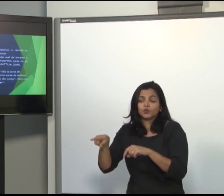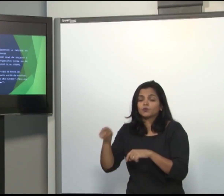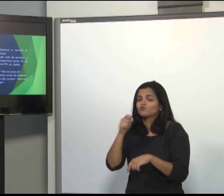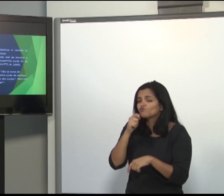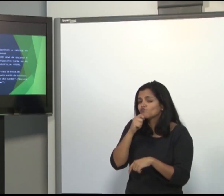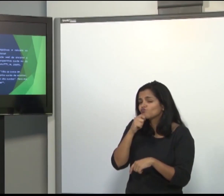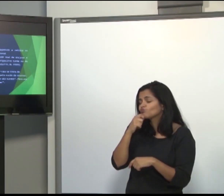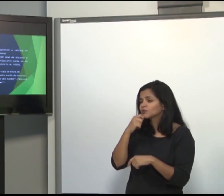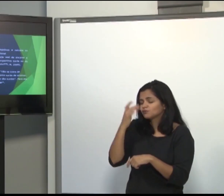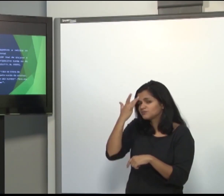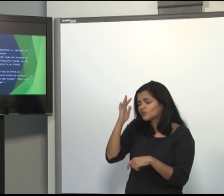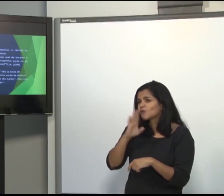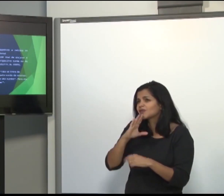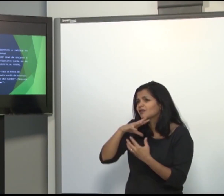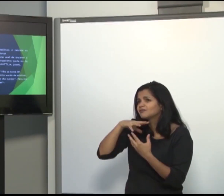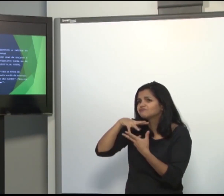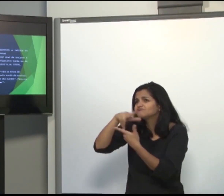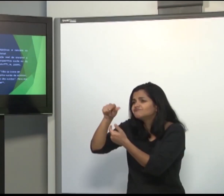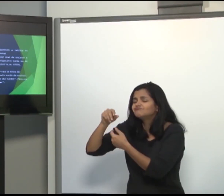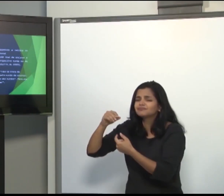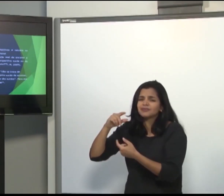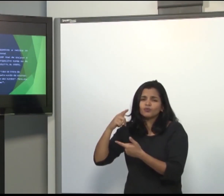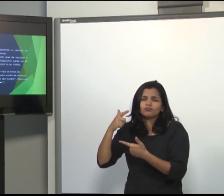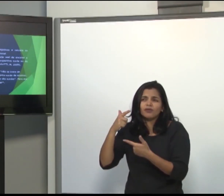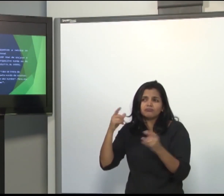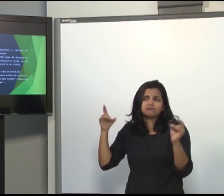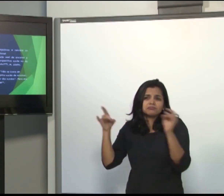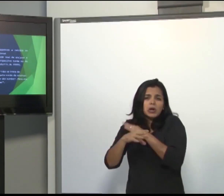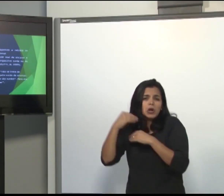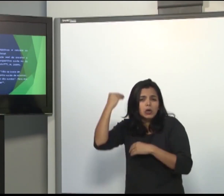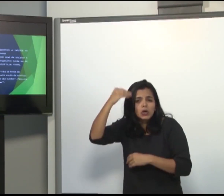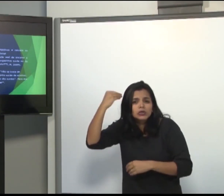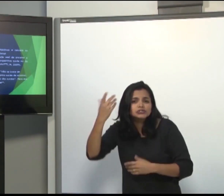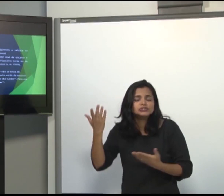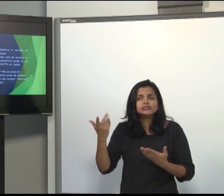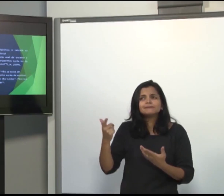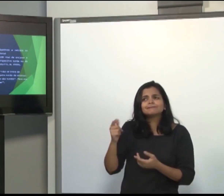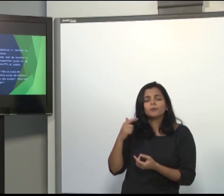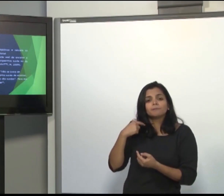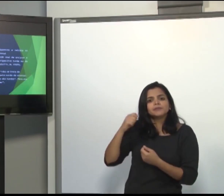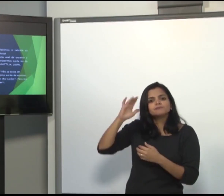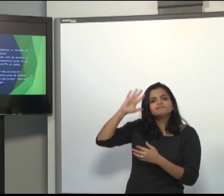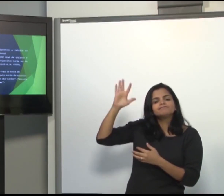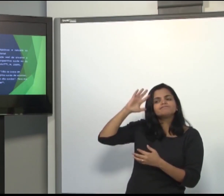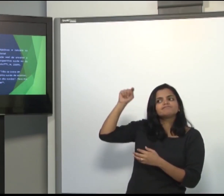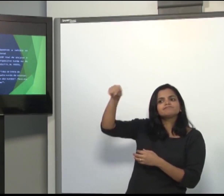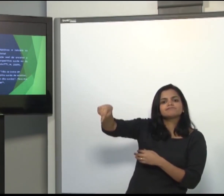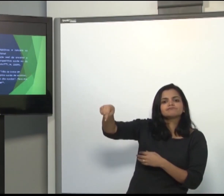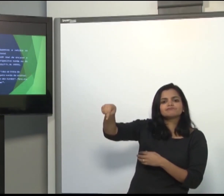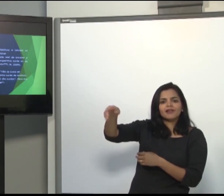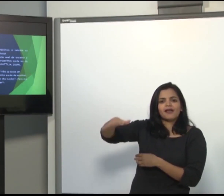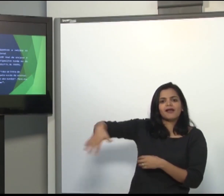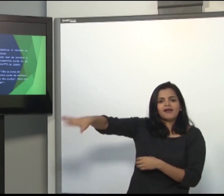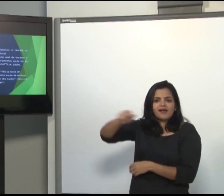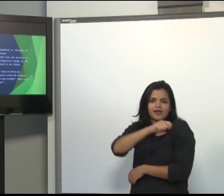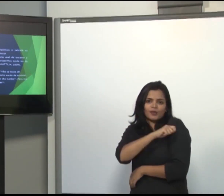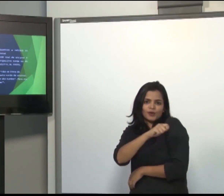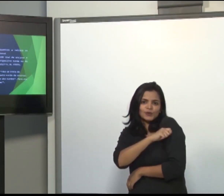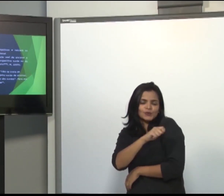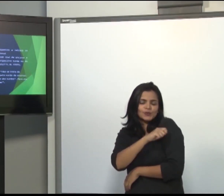8 anos. Então, se ele ainda não tem conhecimento de mundo, se ele não tem ainda experiências, não conhece teoria,